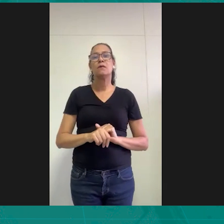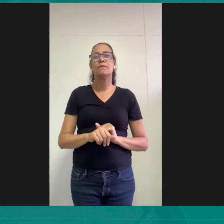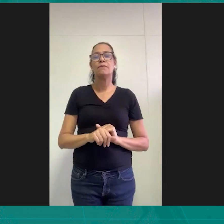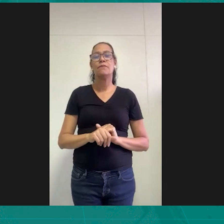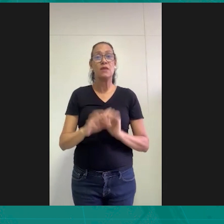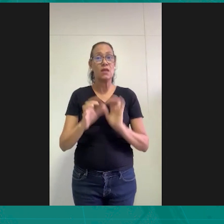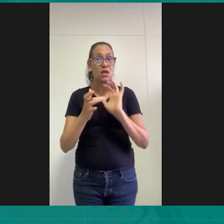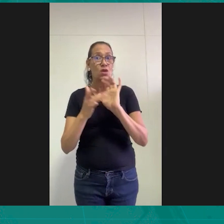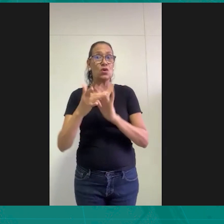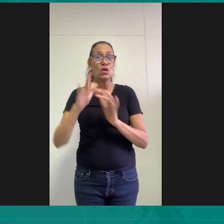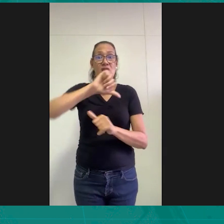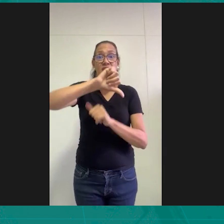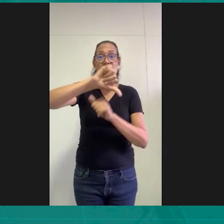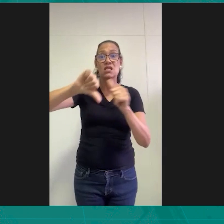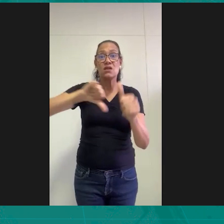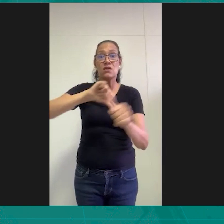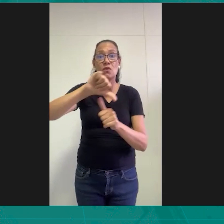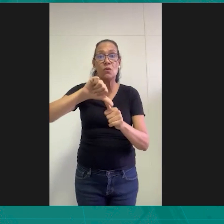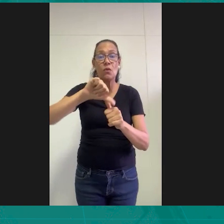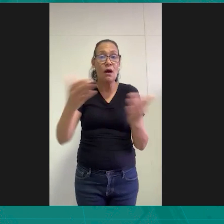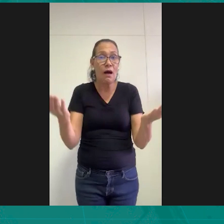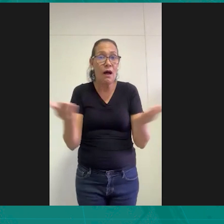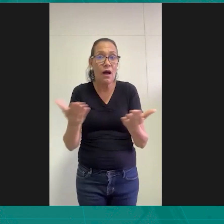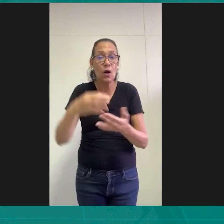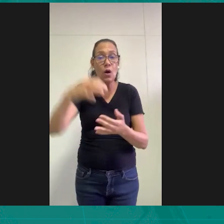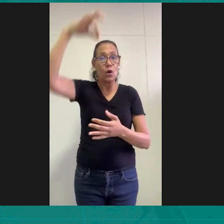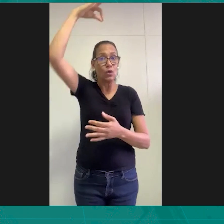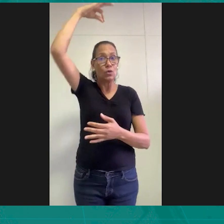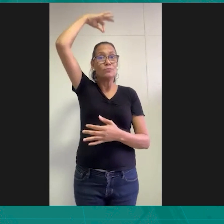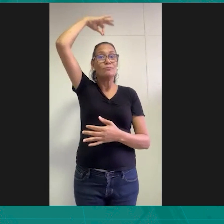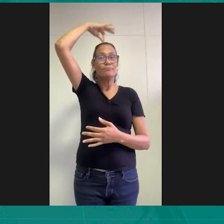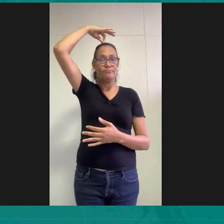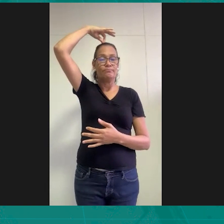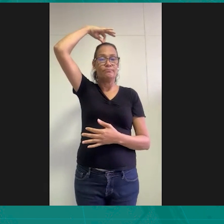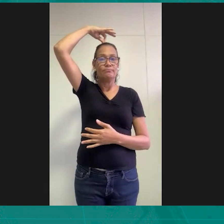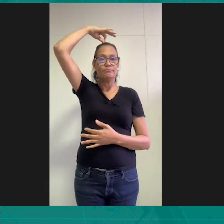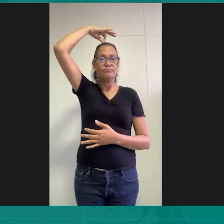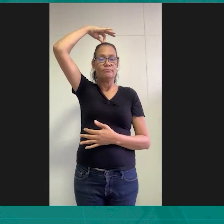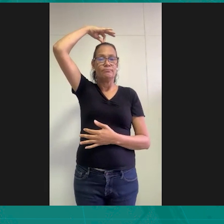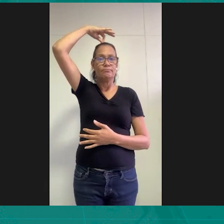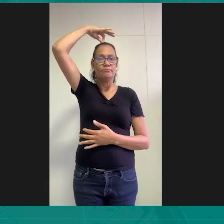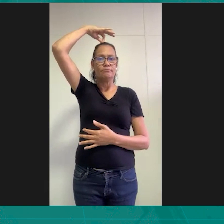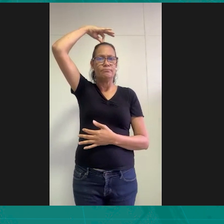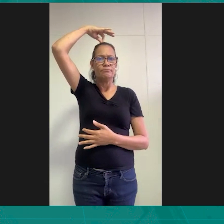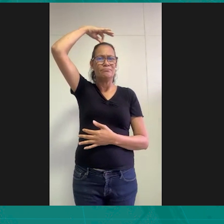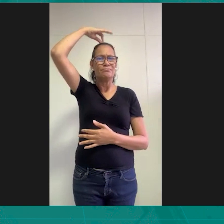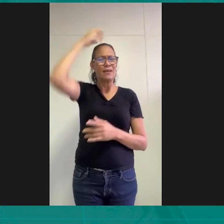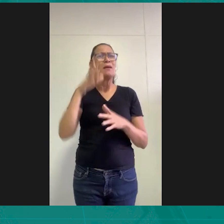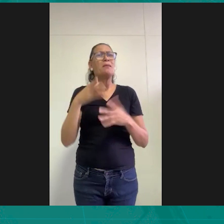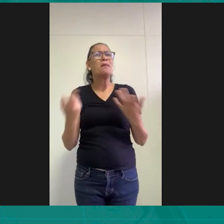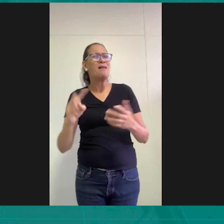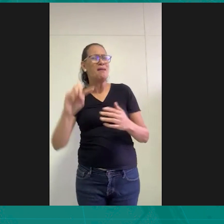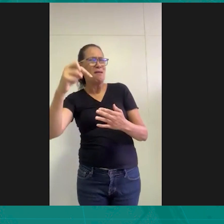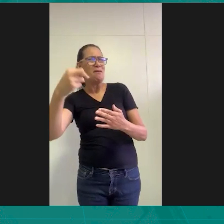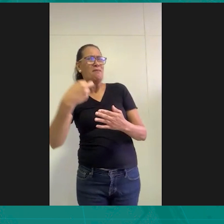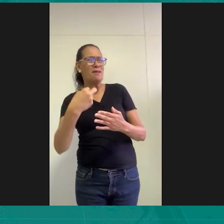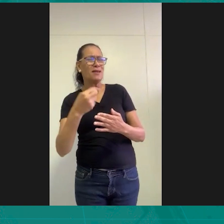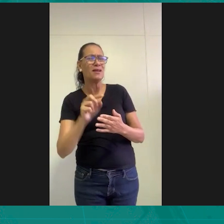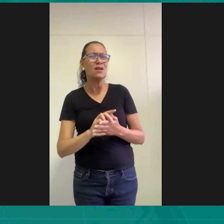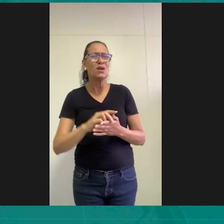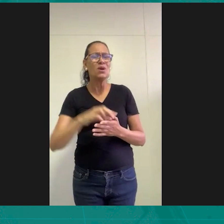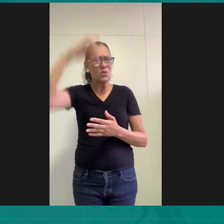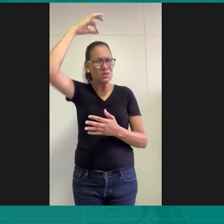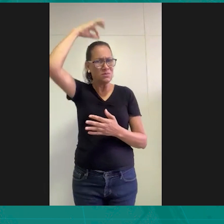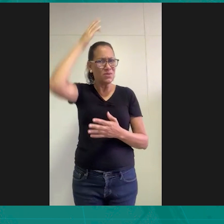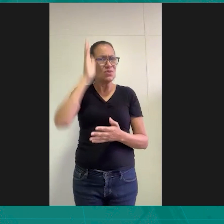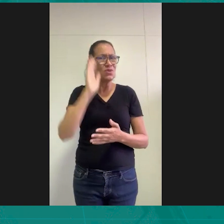Espírito. Mas você vai perguntar, mas o Espírito de Deus já não havia? Havia. O Espírito Santo não havia?